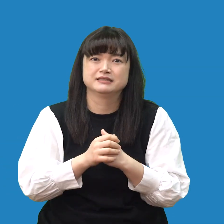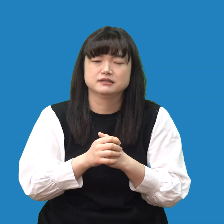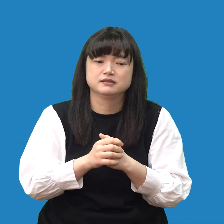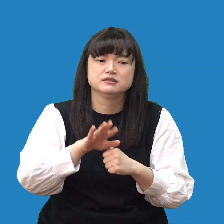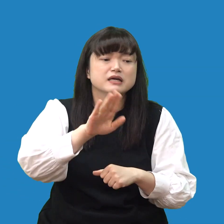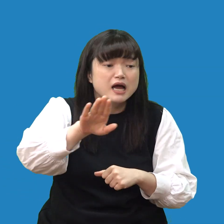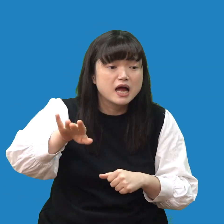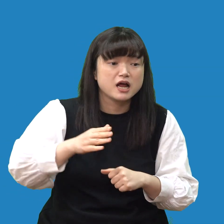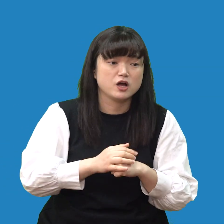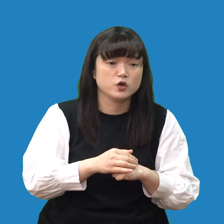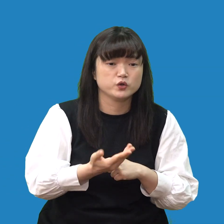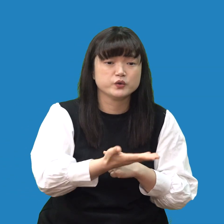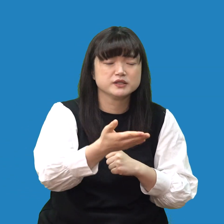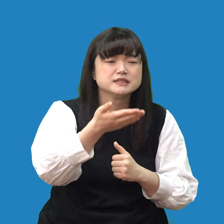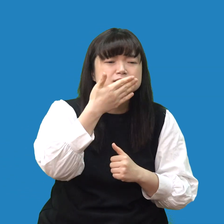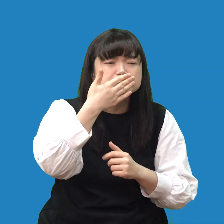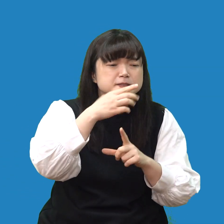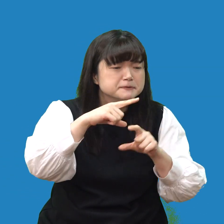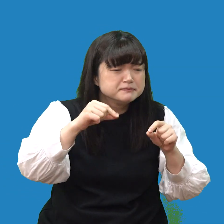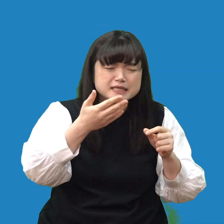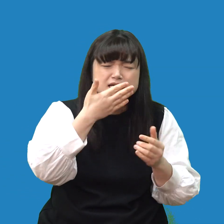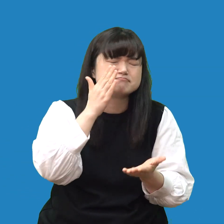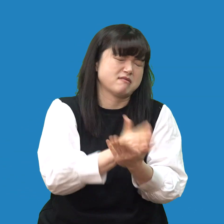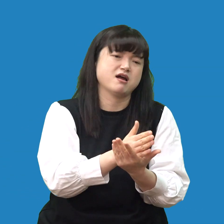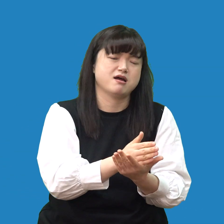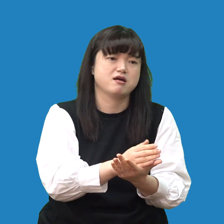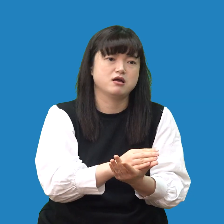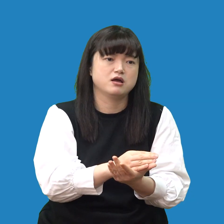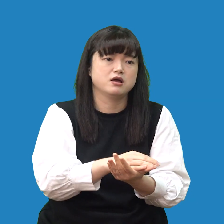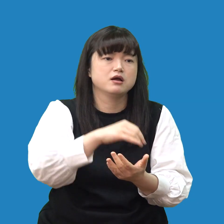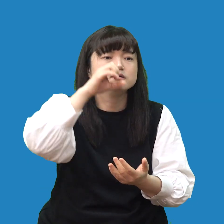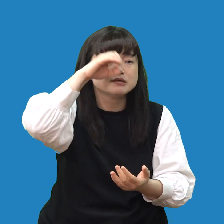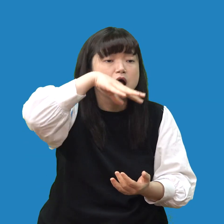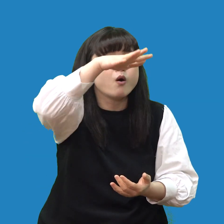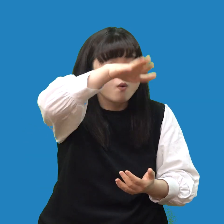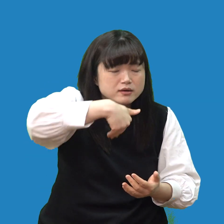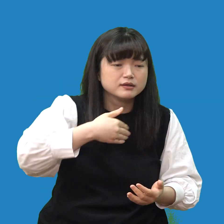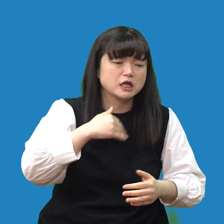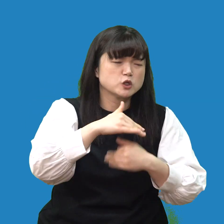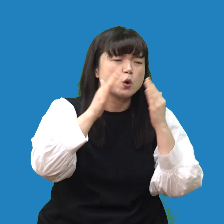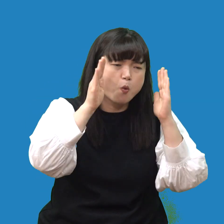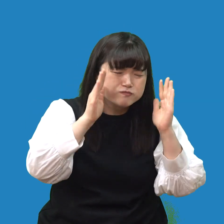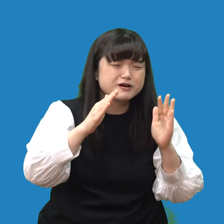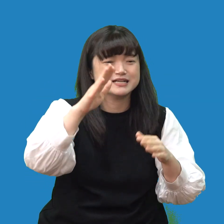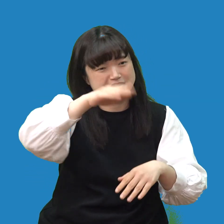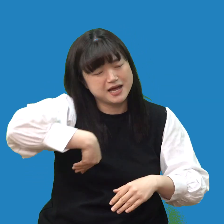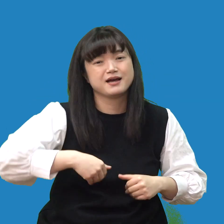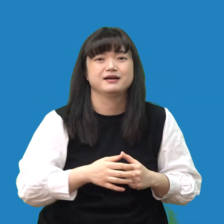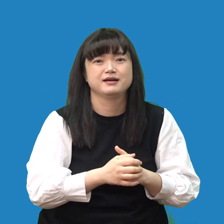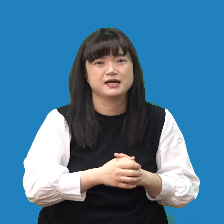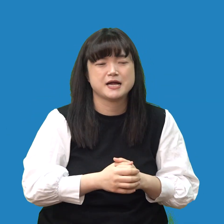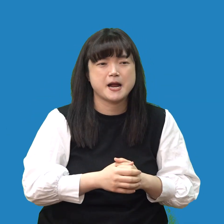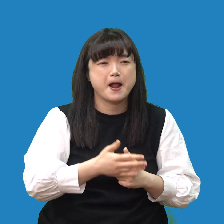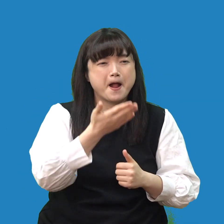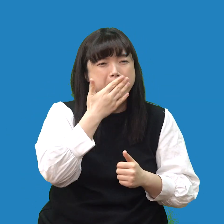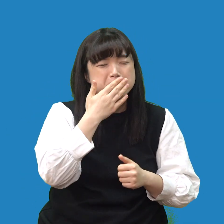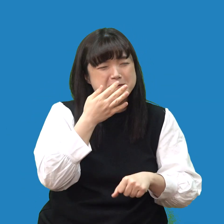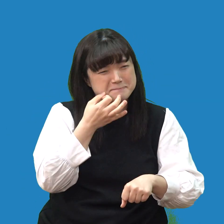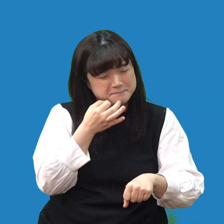야, 너희들 명절에 와서 음식 안 해도 된다. 그냥 와서 나하고 성경 공부하자. 그래서 밥을